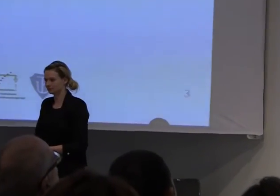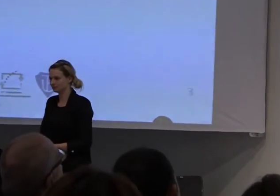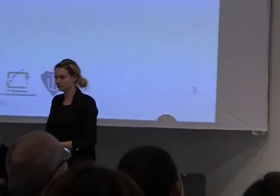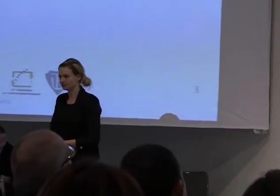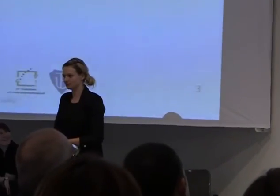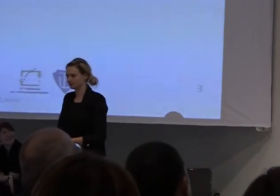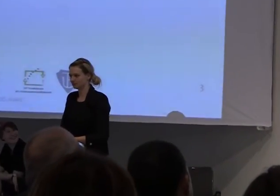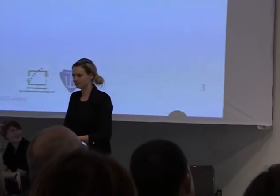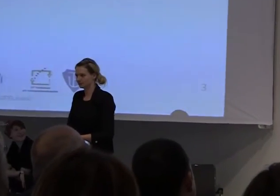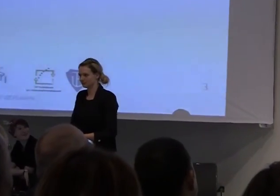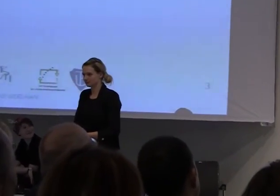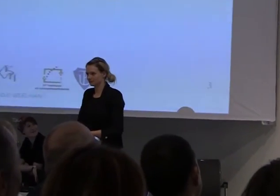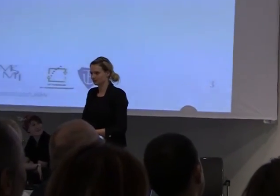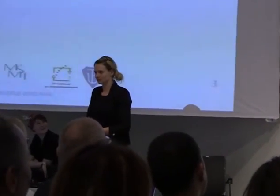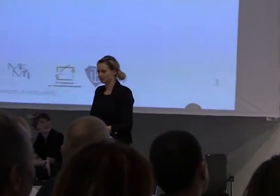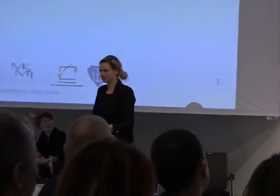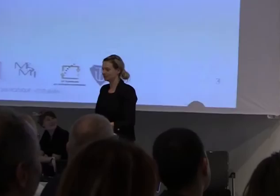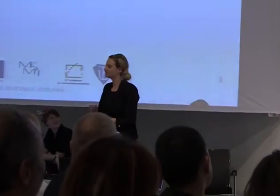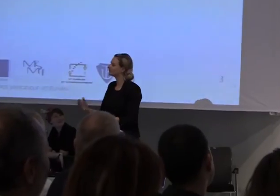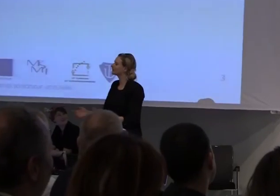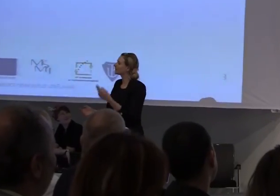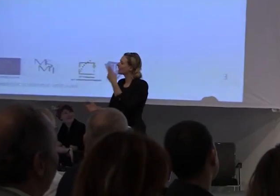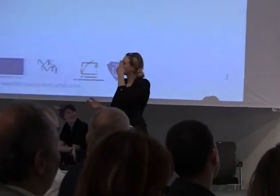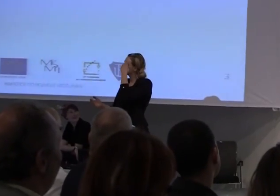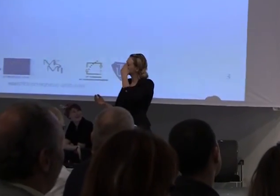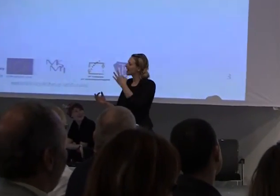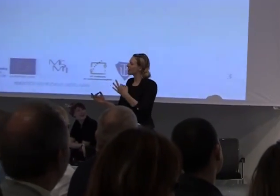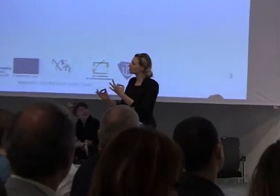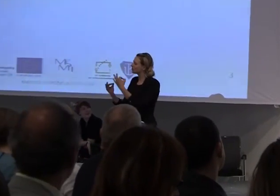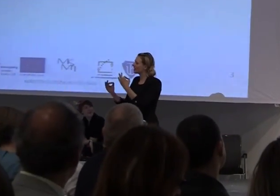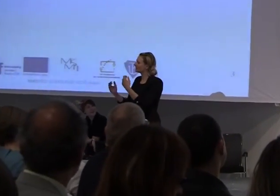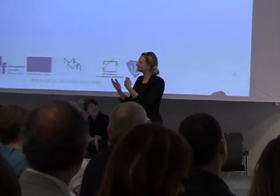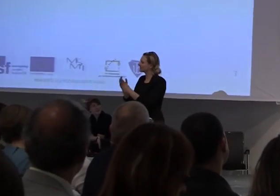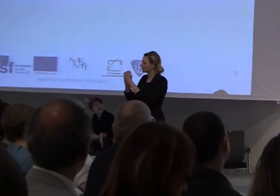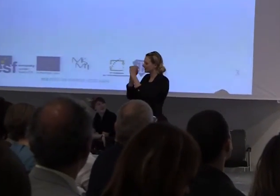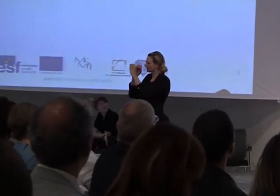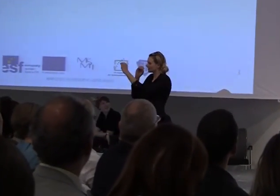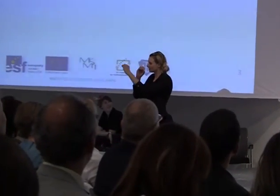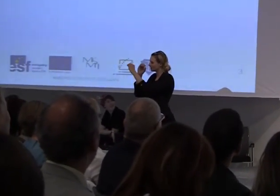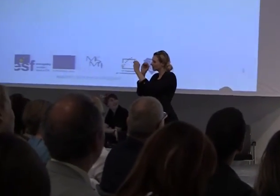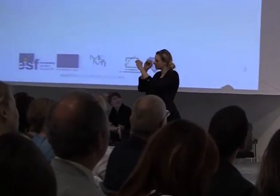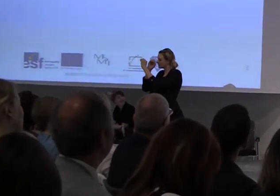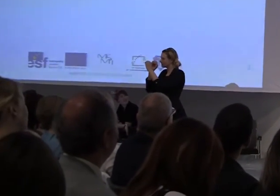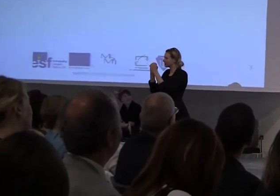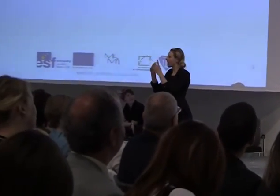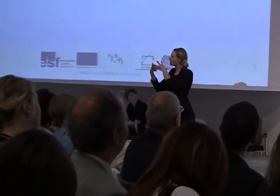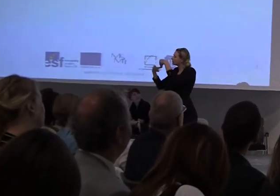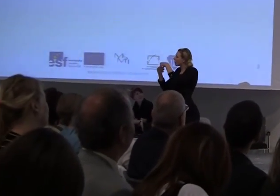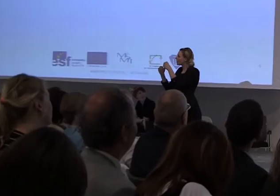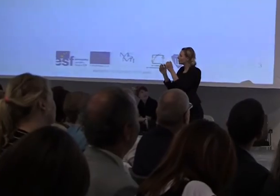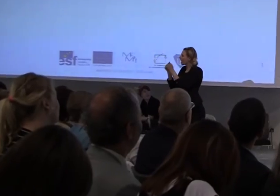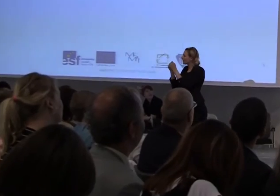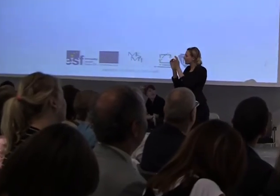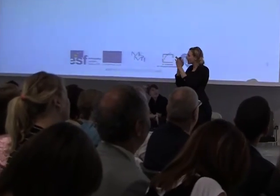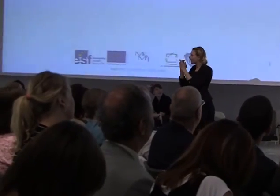kaleidoscope. Ráda bych, abyste si představili, že každý z vás má svůj osobní kaleidoskop. So we all